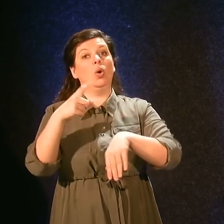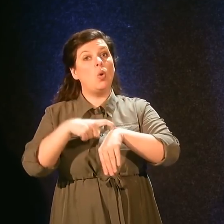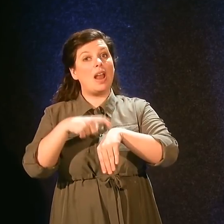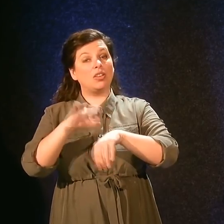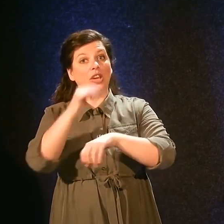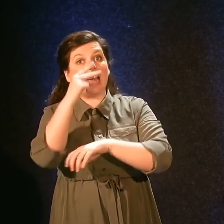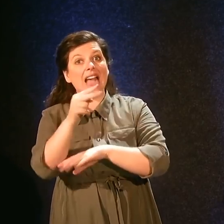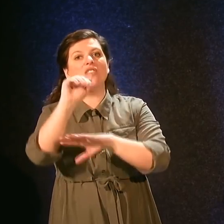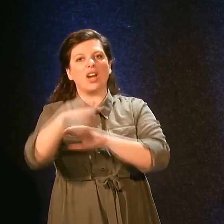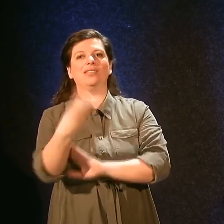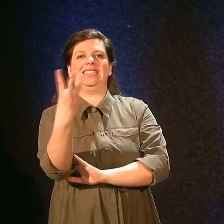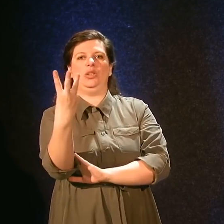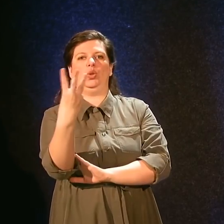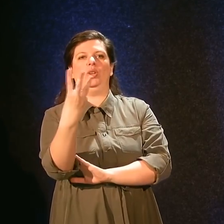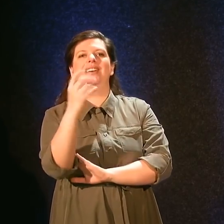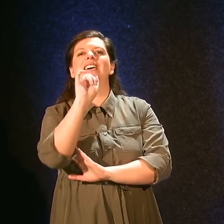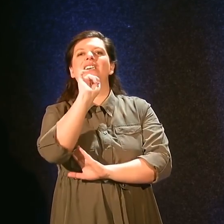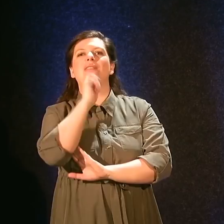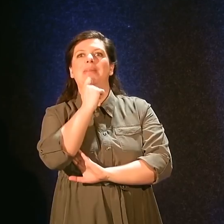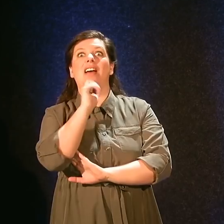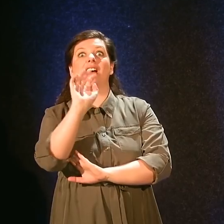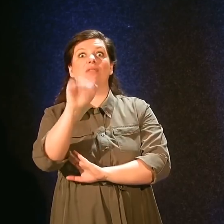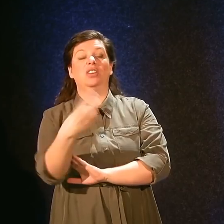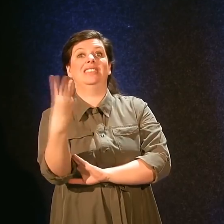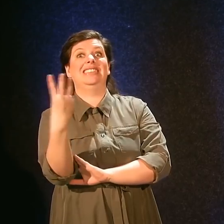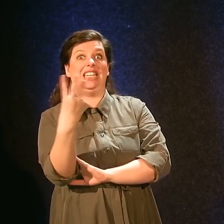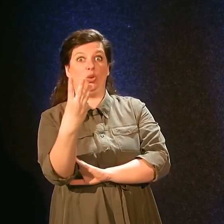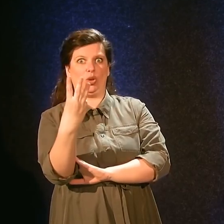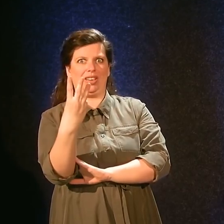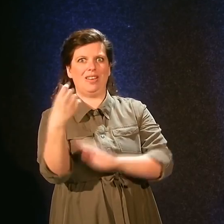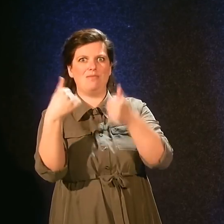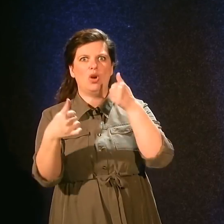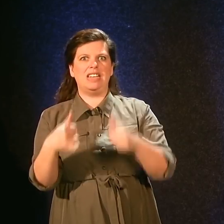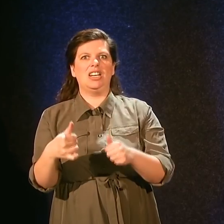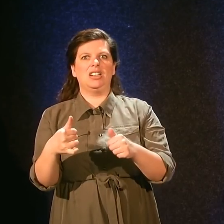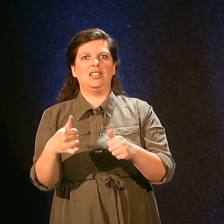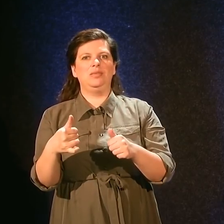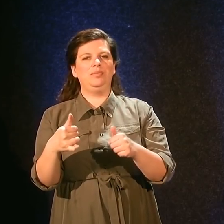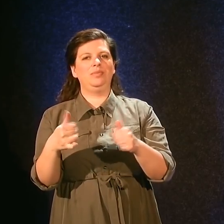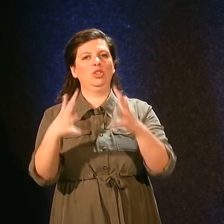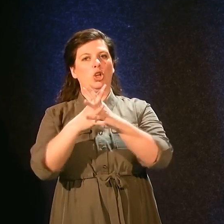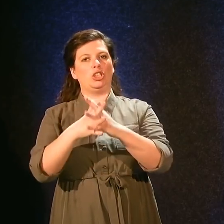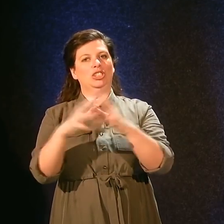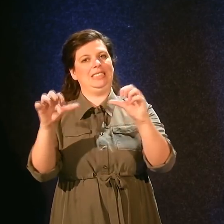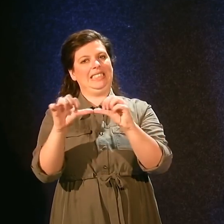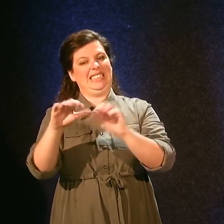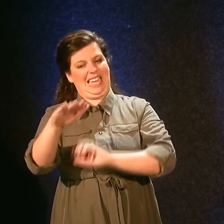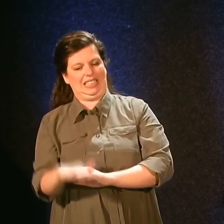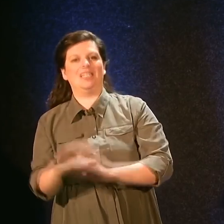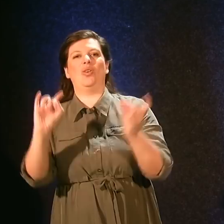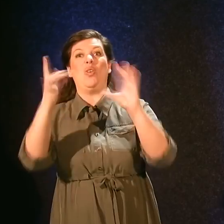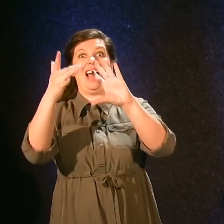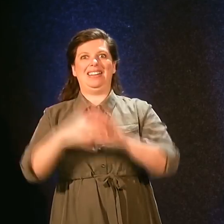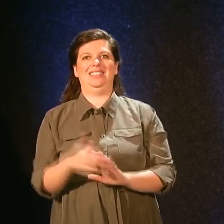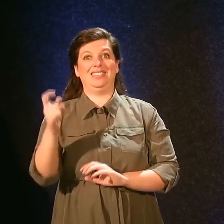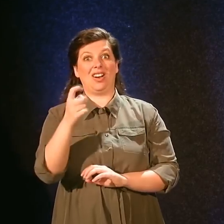kan het blijven kijken vanmiddag. Vanaf 3:00 komt de Mosaic Church Kids dienst online. We gaan